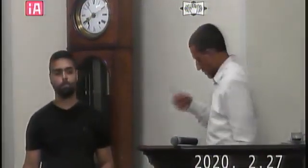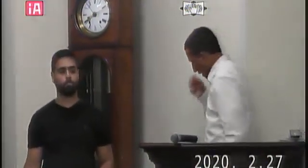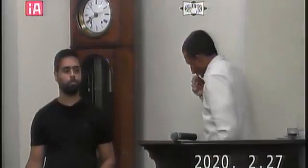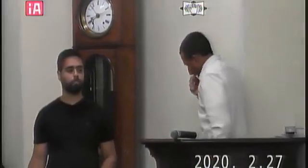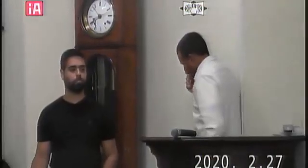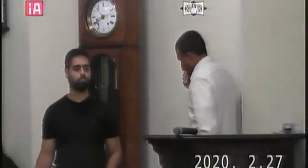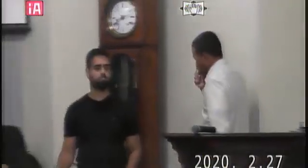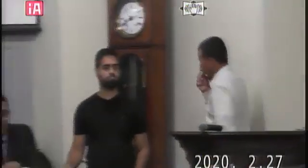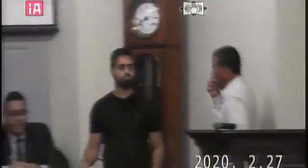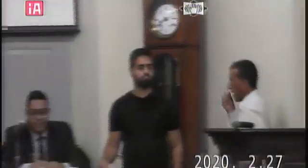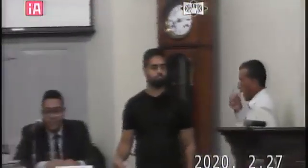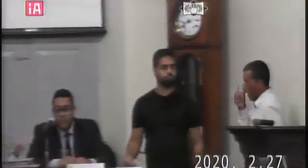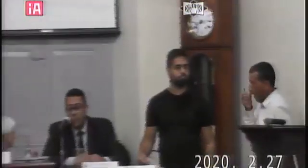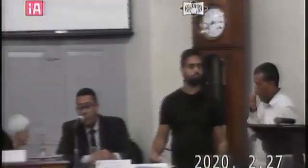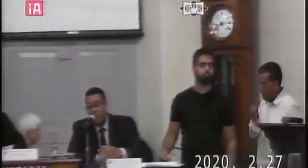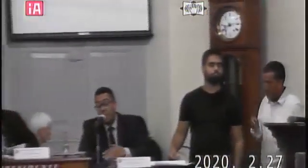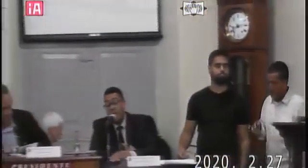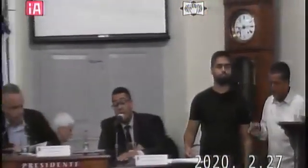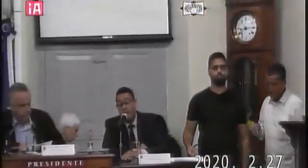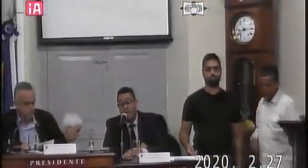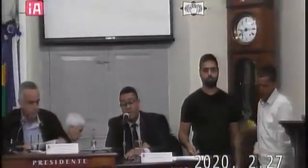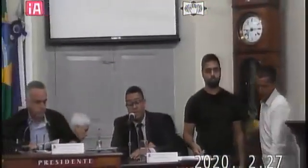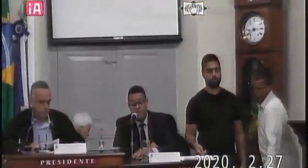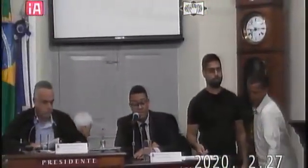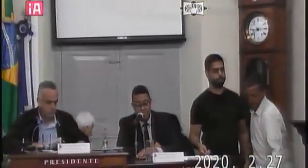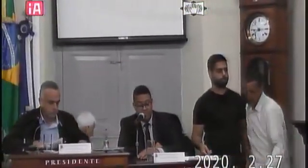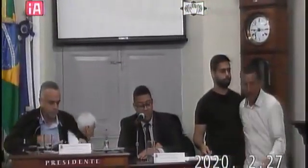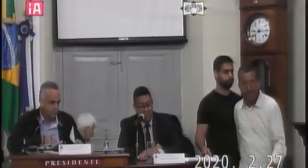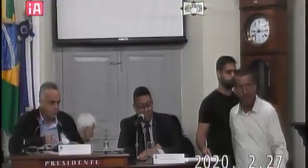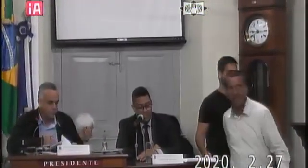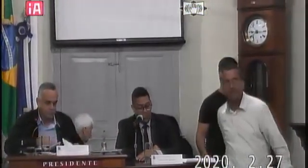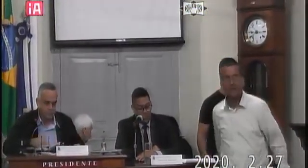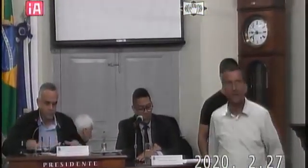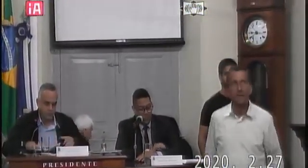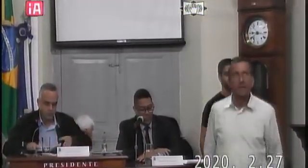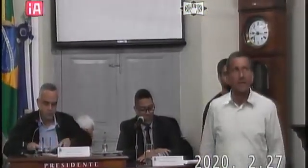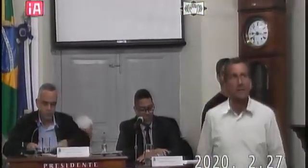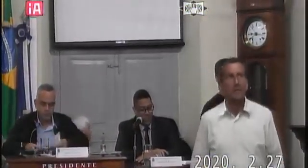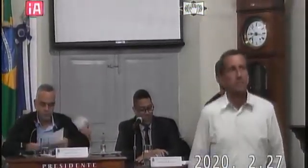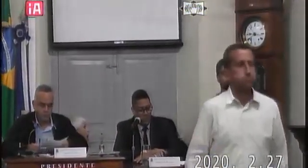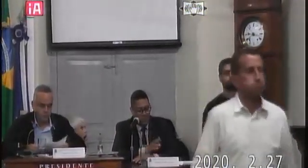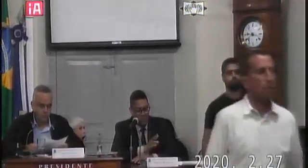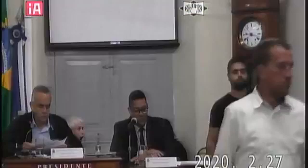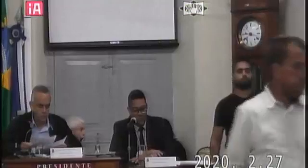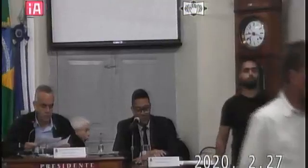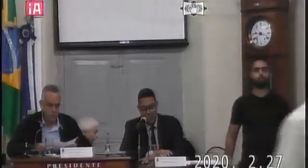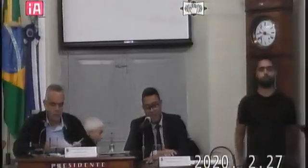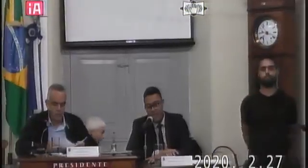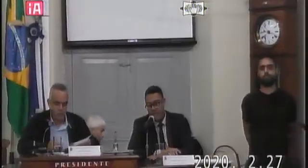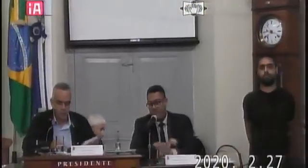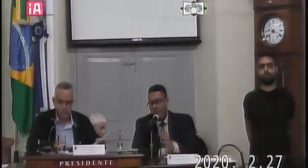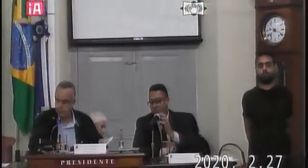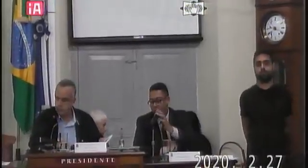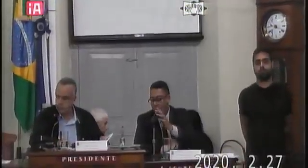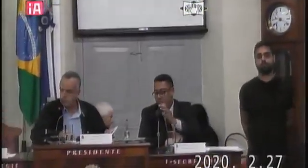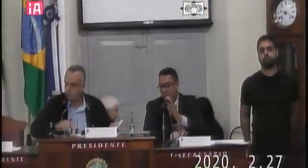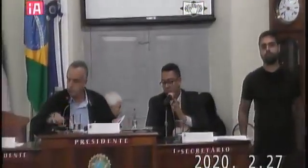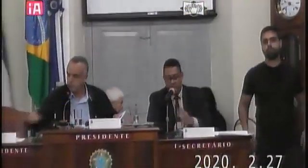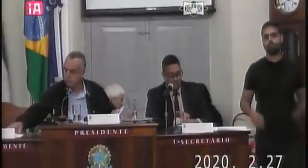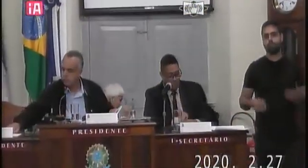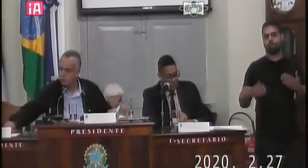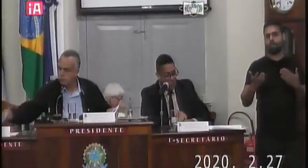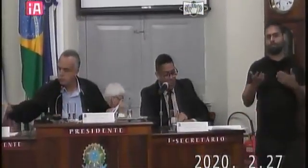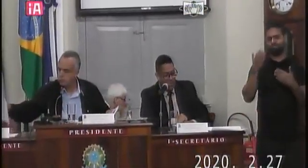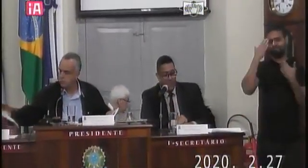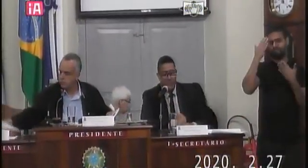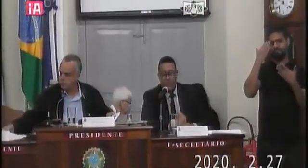Obrigado, vereador. Vereador, professor Rafael. Eu não vou usar a tribuna, não, mas eu não poderia deixar de agradecer ao vereador